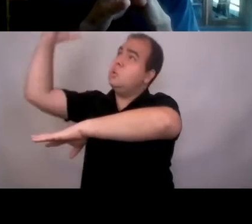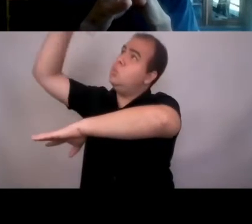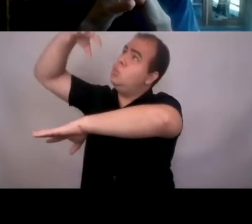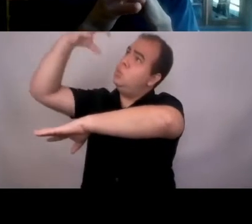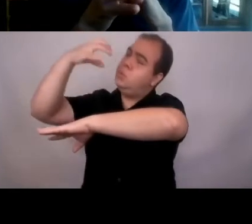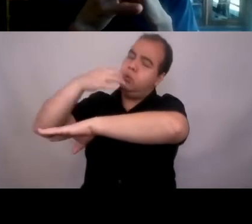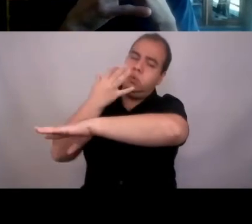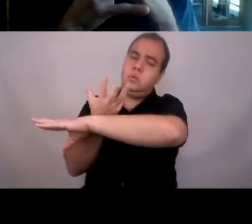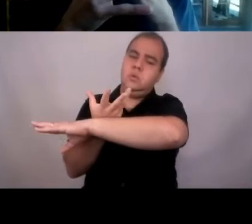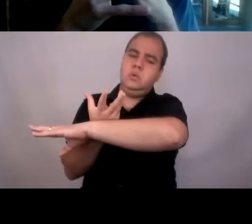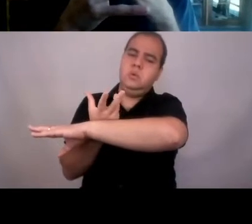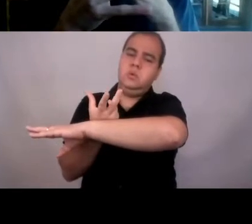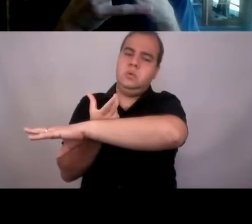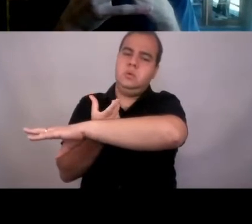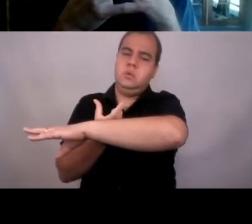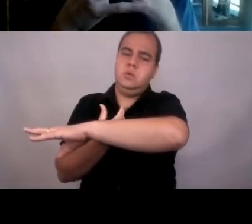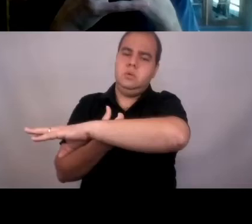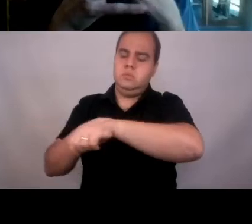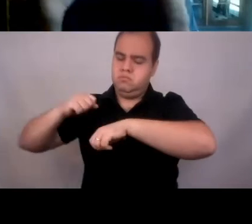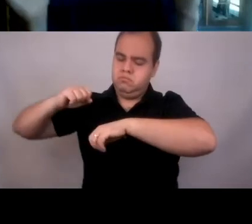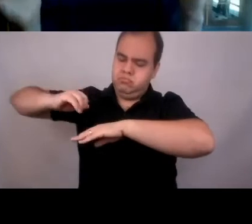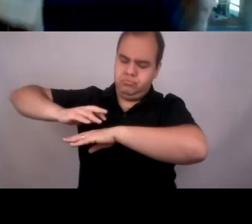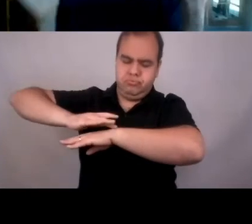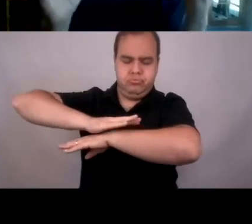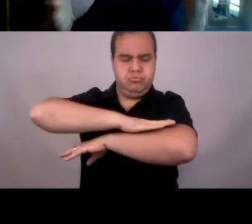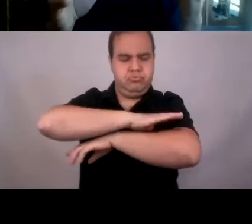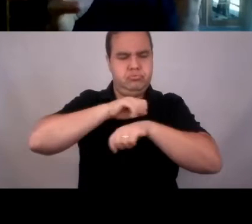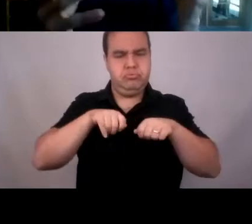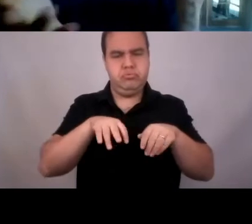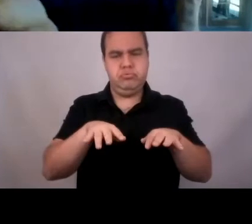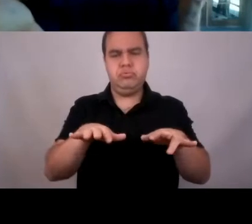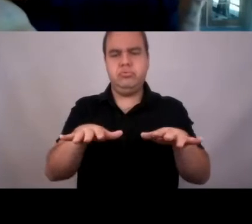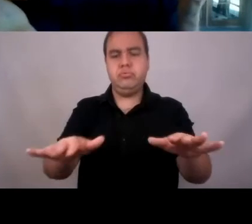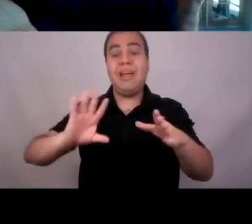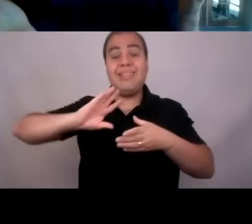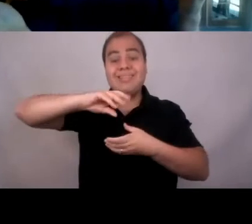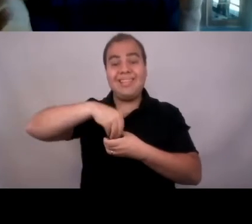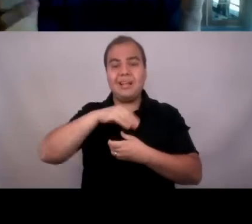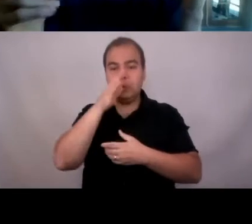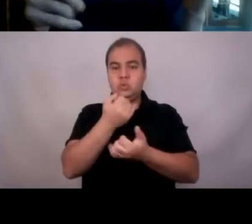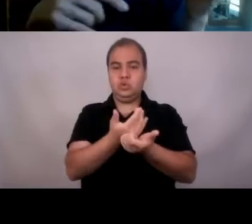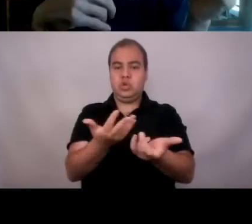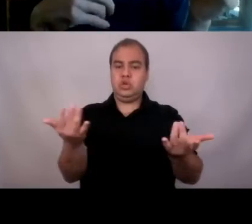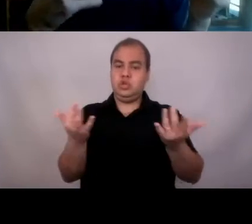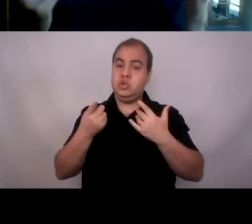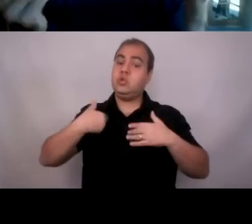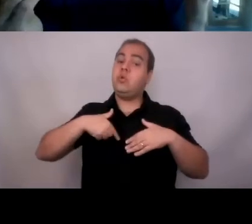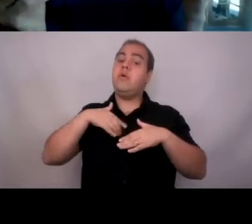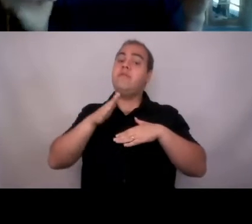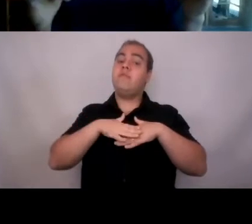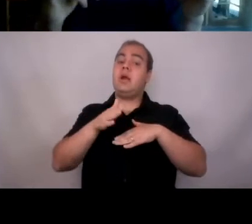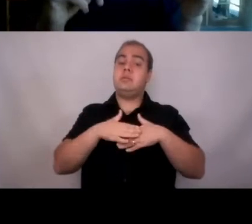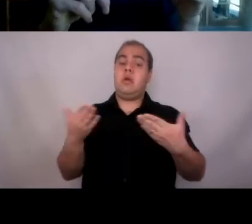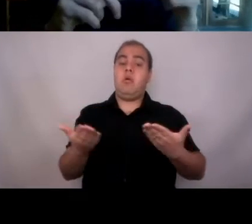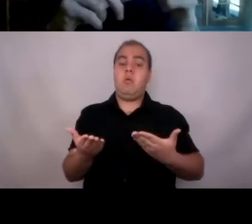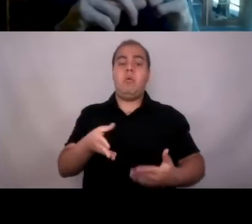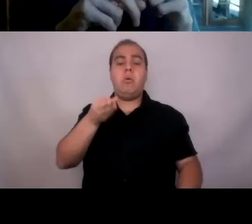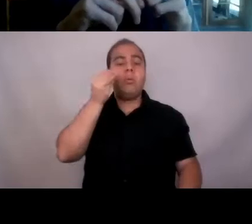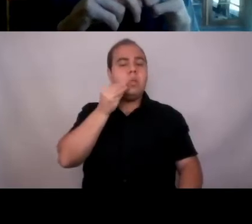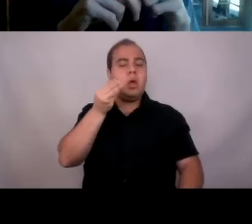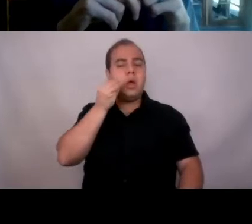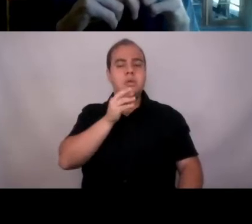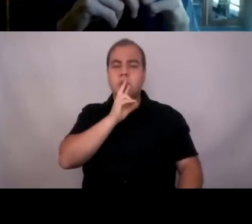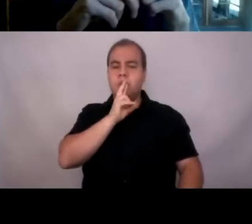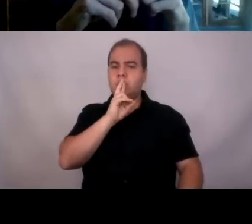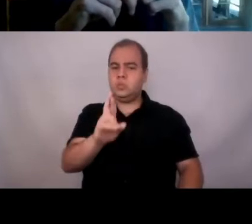está correndo dentro do meu jardim. Então, vamos fazer, como a gente falou agora há pouco, a gente fez o teste, deu um resultado